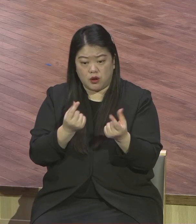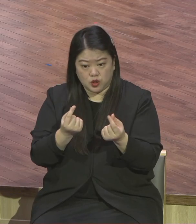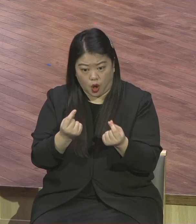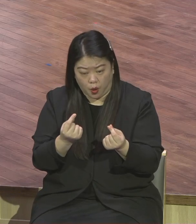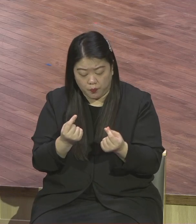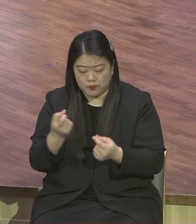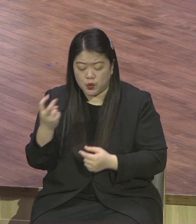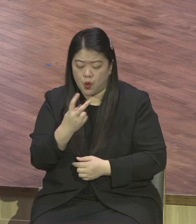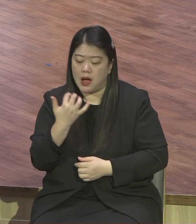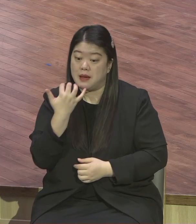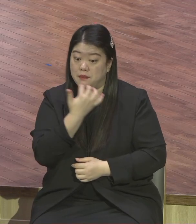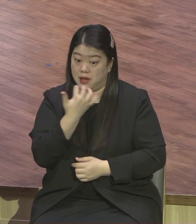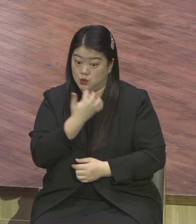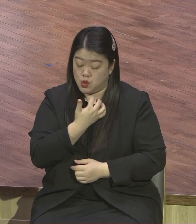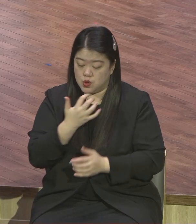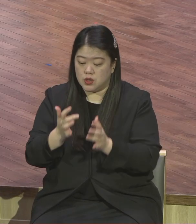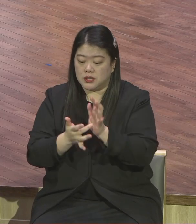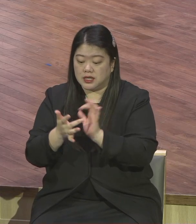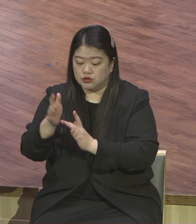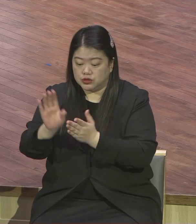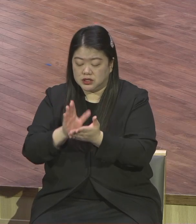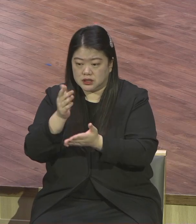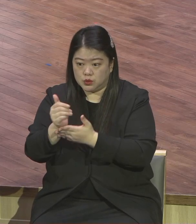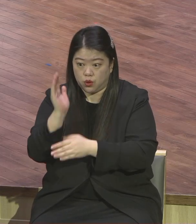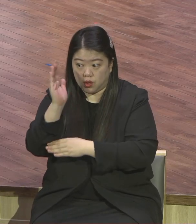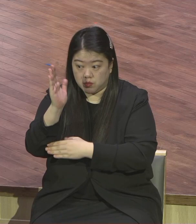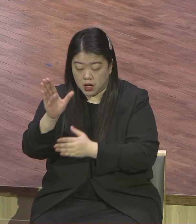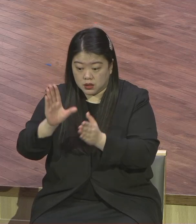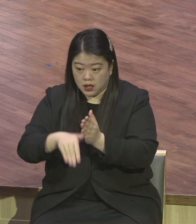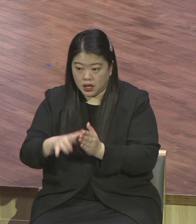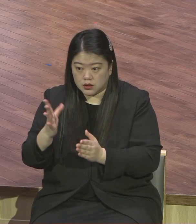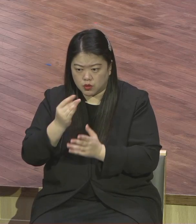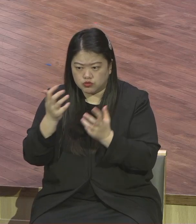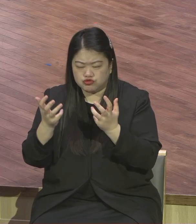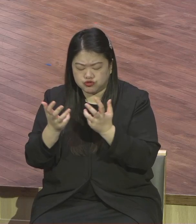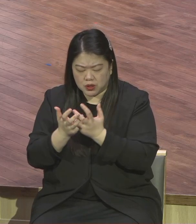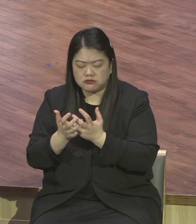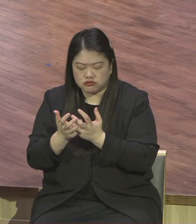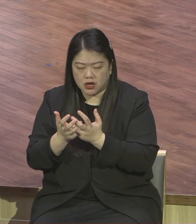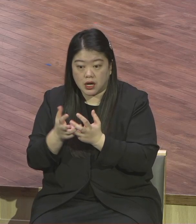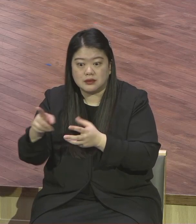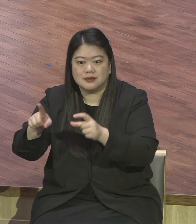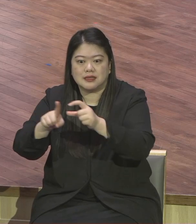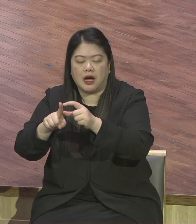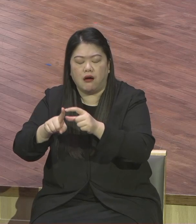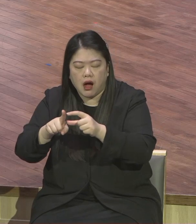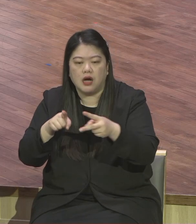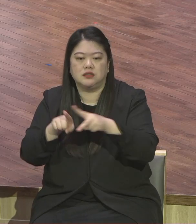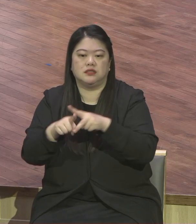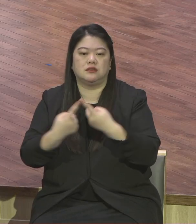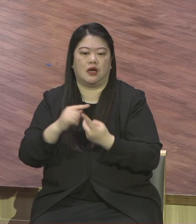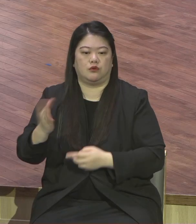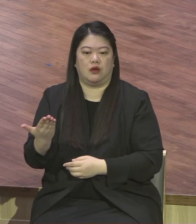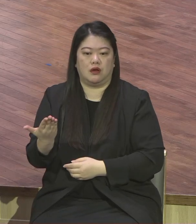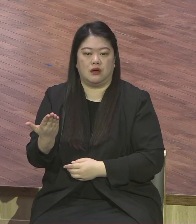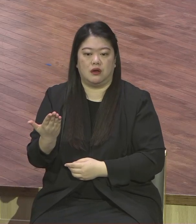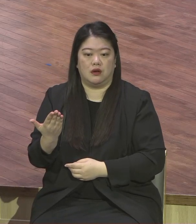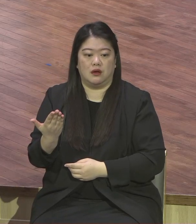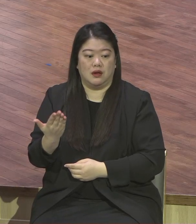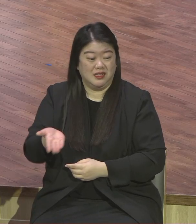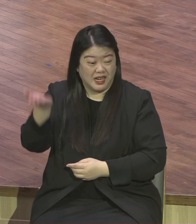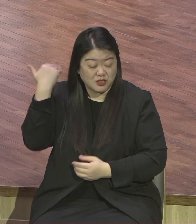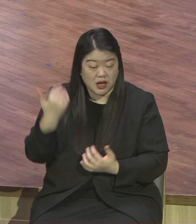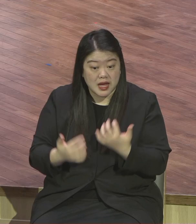그리스도의 이름을 선포할 때 성령이 충만했다 그랬어요. 전에는 나이 어린 여자아이 앞에서 그냥 이